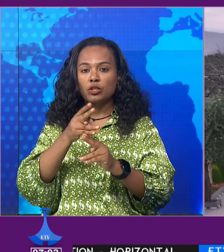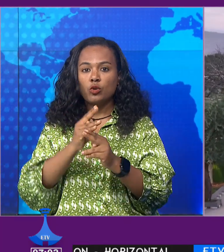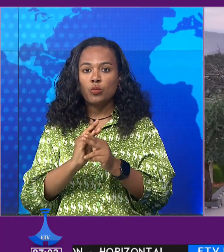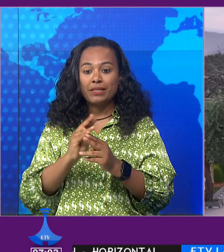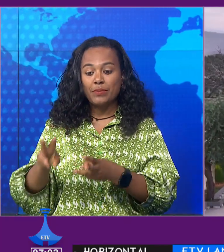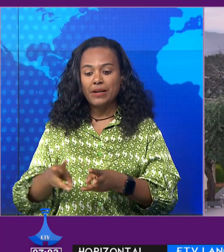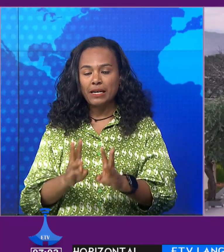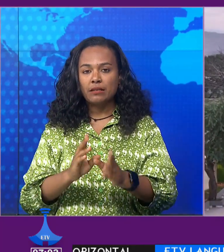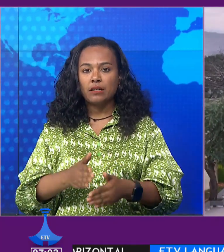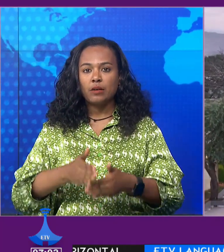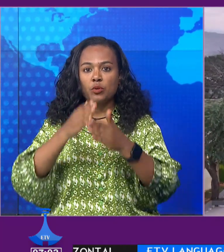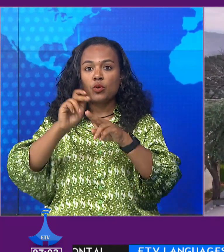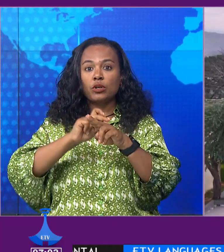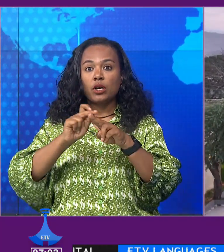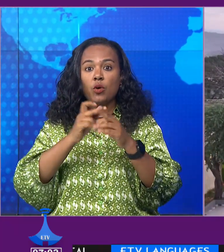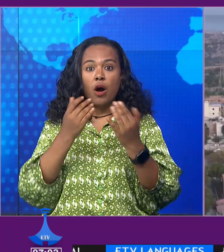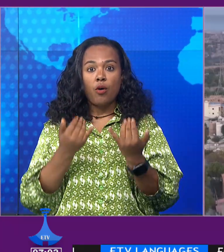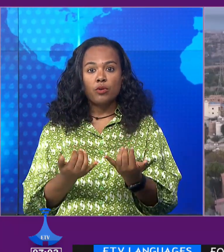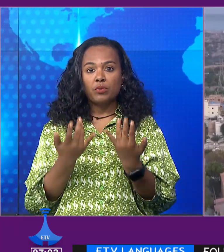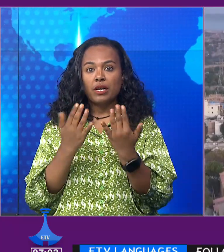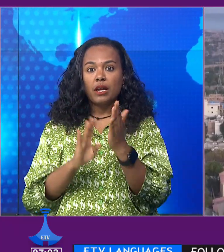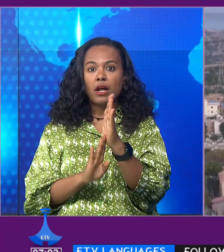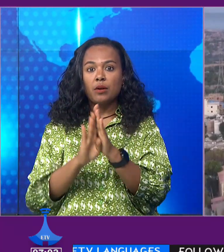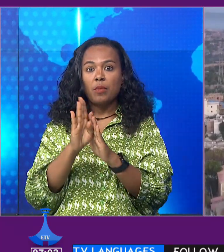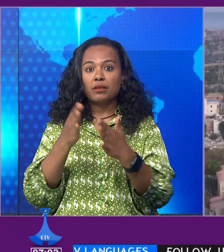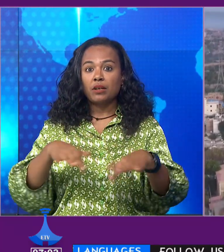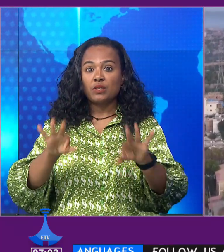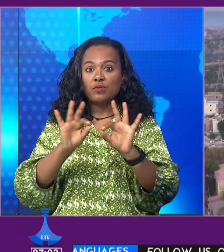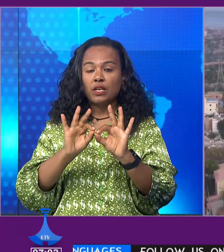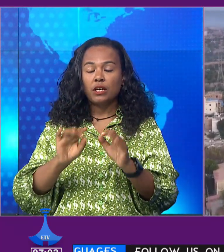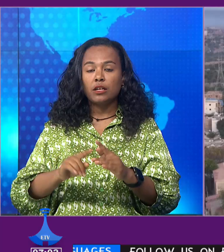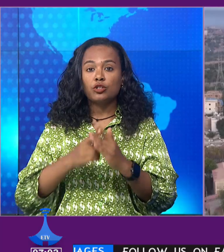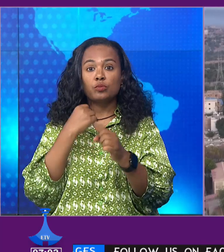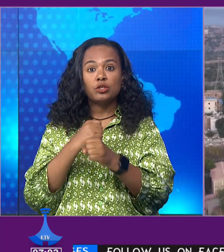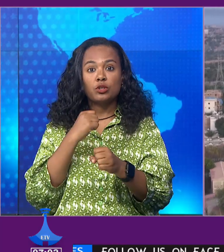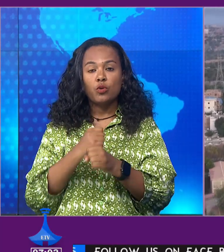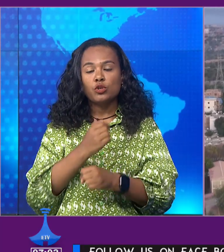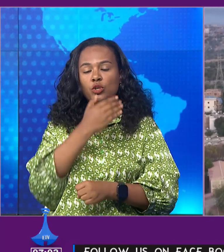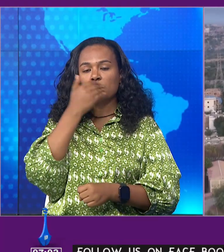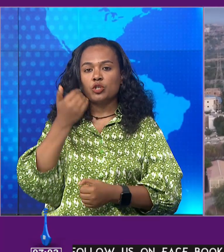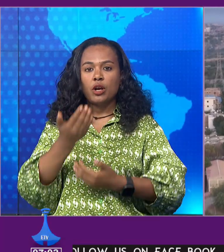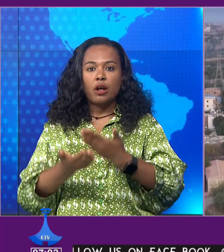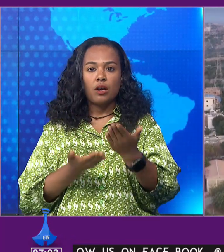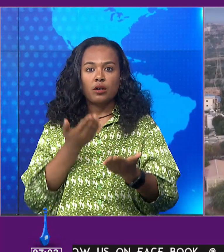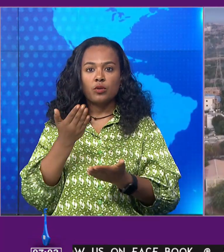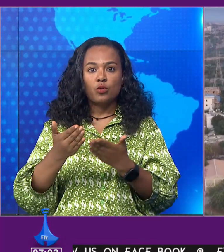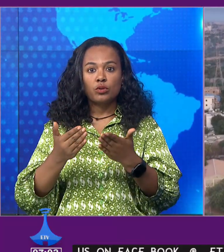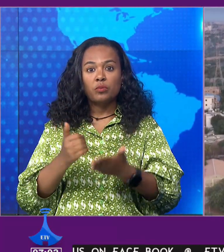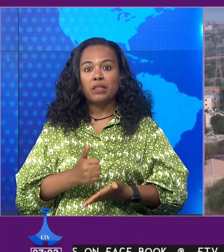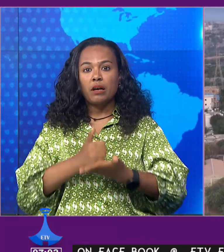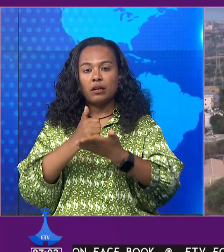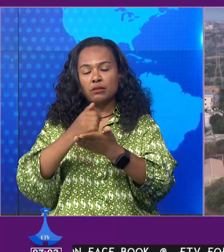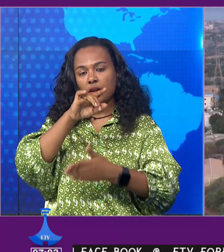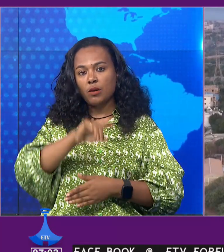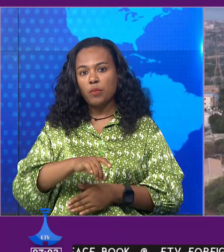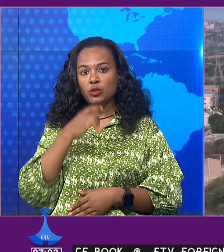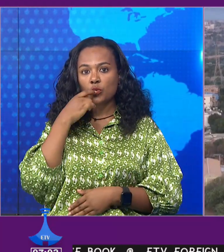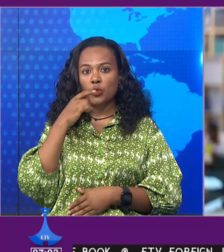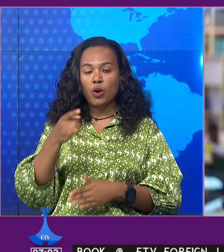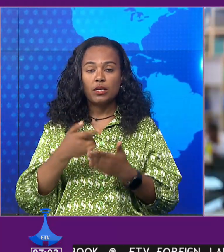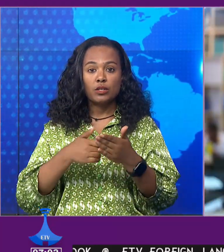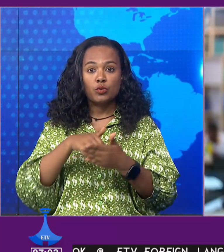ተገንብቶ ድሬዳዋ አሁንም ገና ልማት ያስፈልጋታል፣ ጅምር ስራዎችም በተሻለ አገልግሎት መታገዝ አለባቸው ብለዋል።